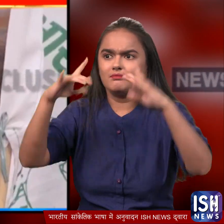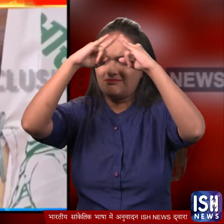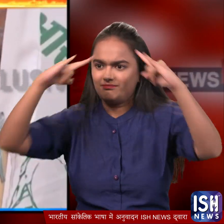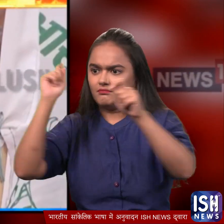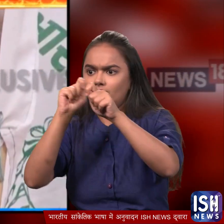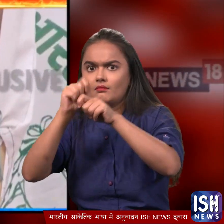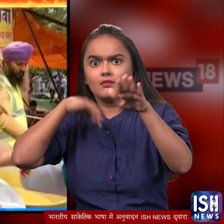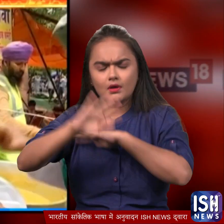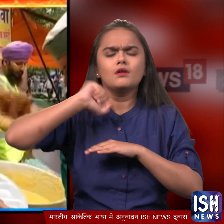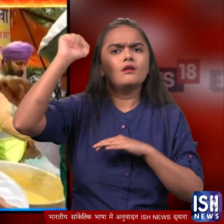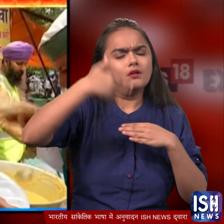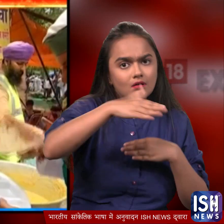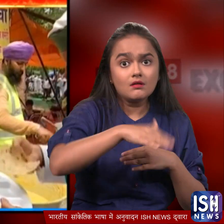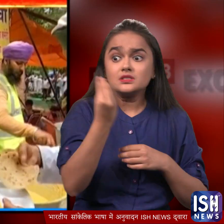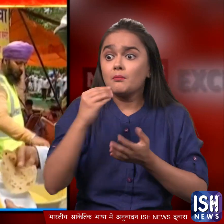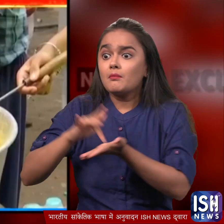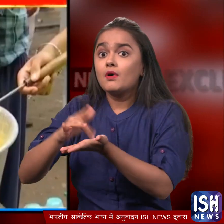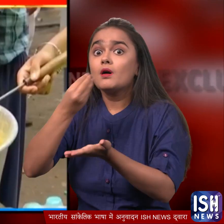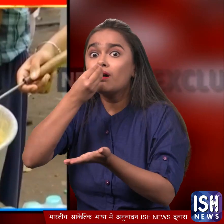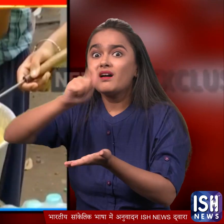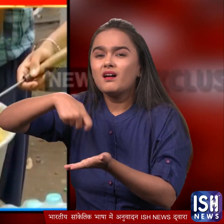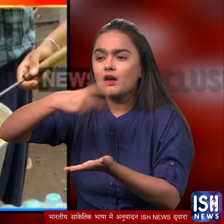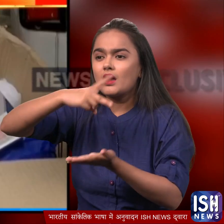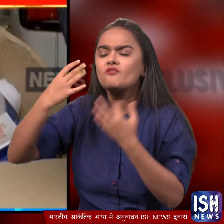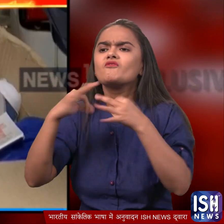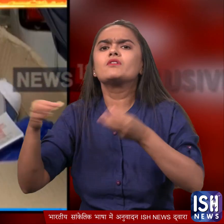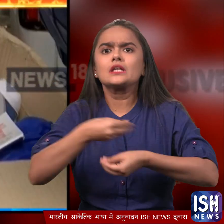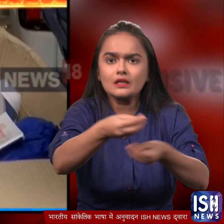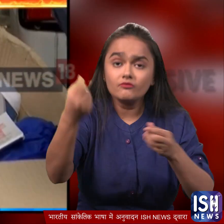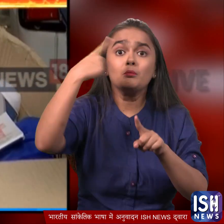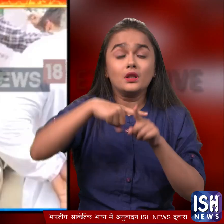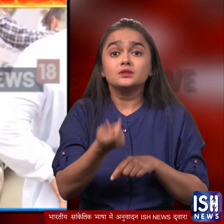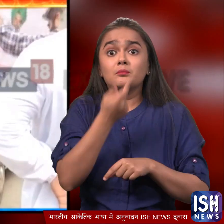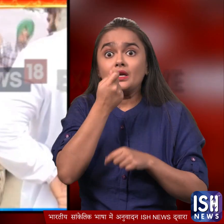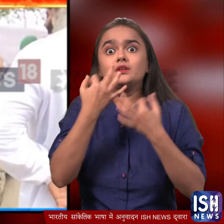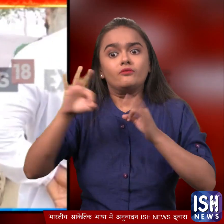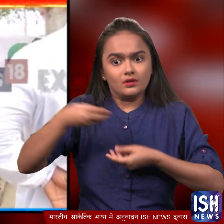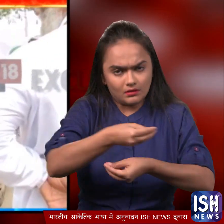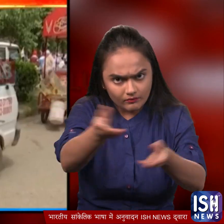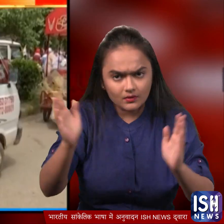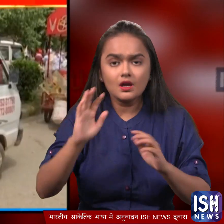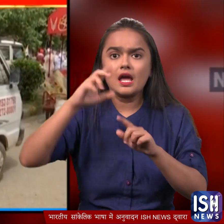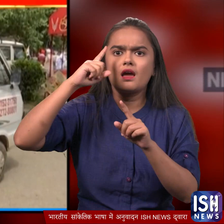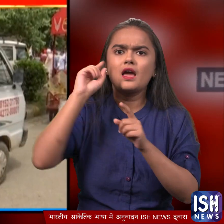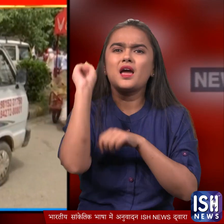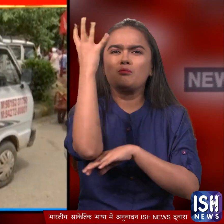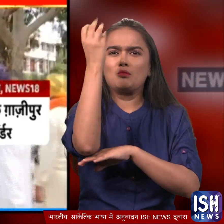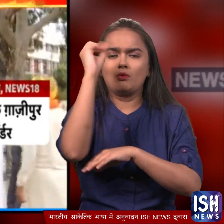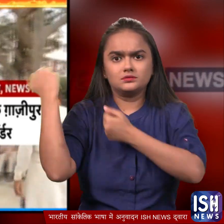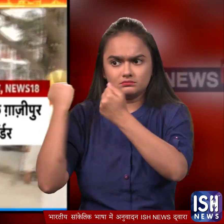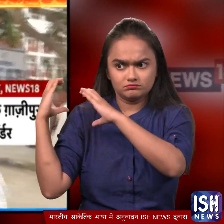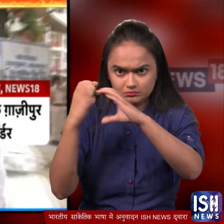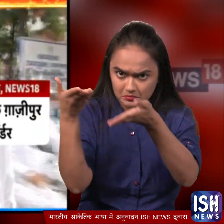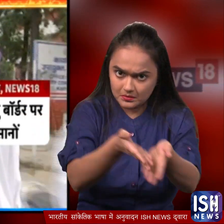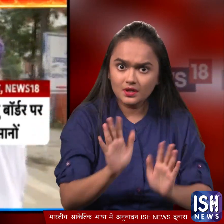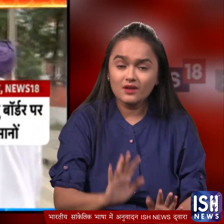का प्रदर्शन चलता रहा और कुछ दूरी पर उनके लिए लंगर की व्यवस्था की गई। साथ ही किसानों को दवाएं बांटने के लिए एक एम्बुलेंस भी वहां पहुंची। दिल्ली